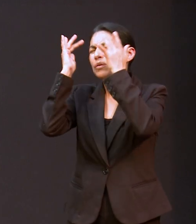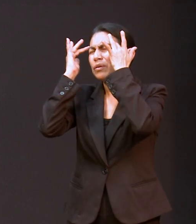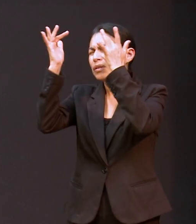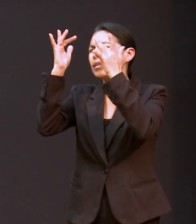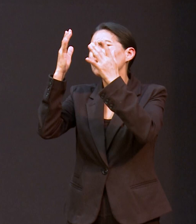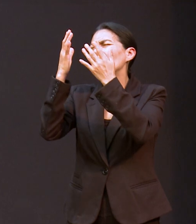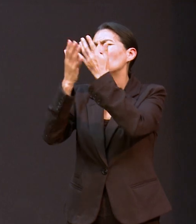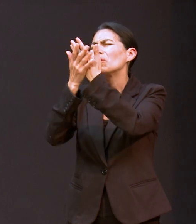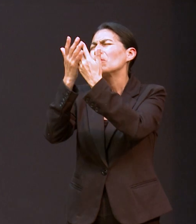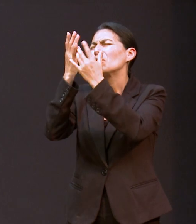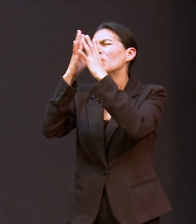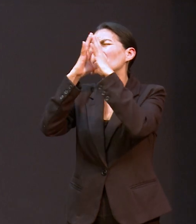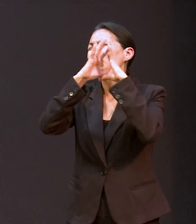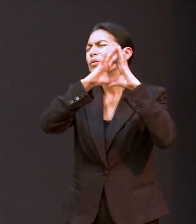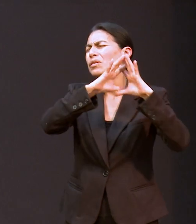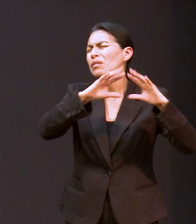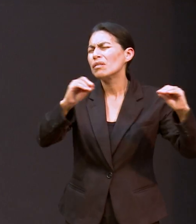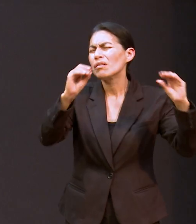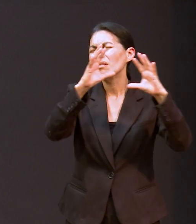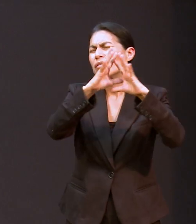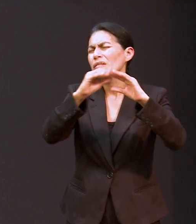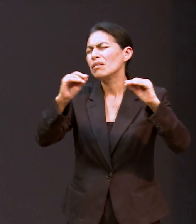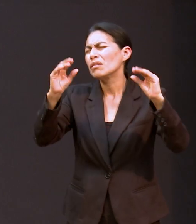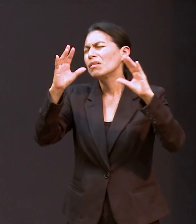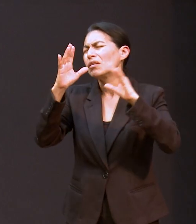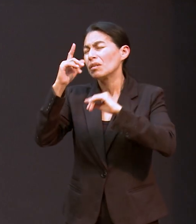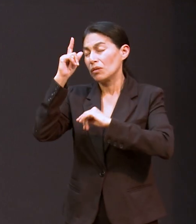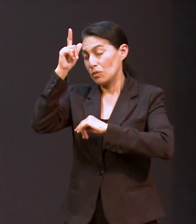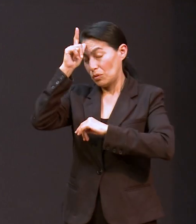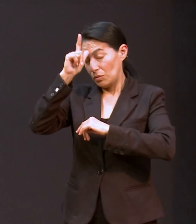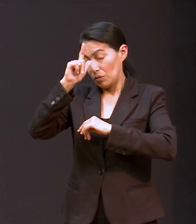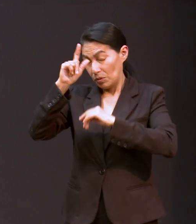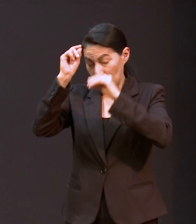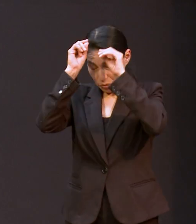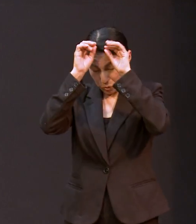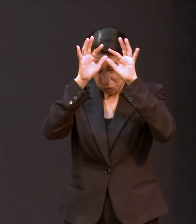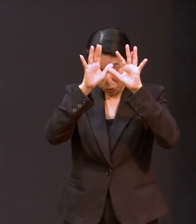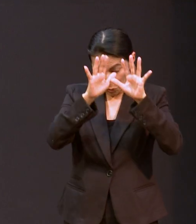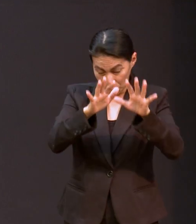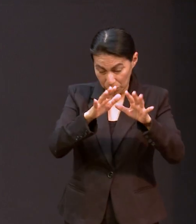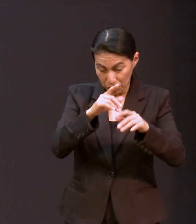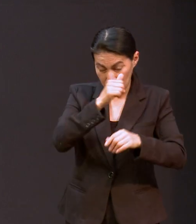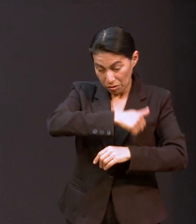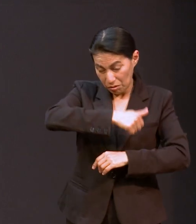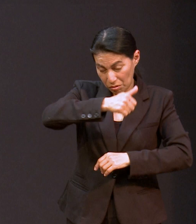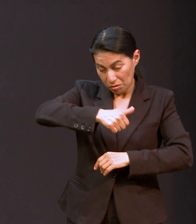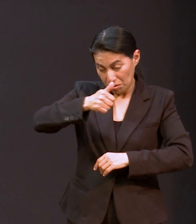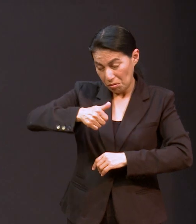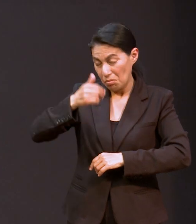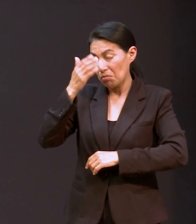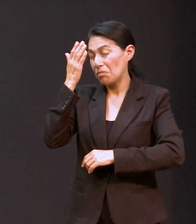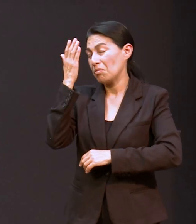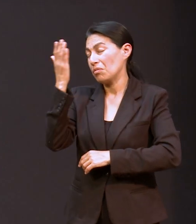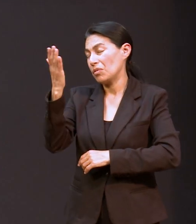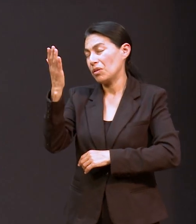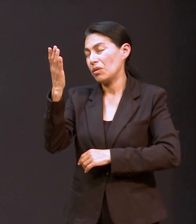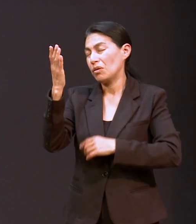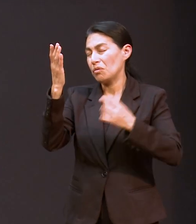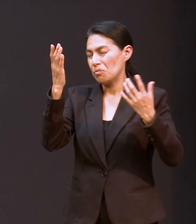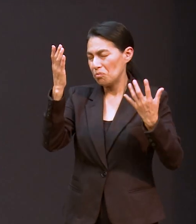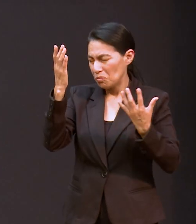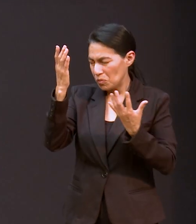tu mano sanadora que tu poder misericordioso que cada cada pedido que ha sabido hoy padre